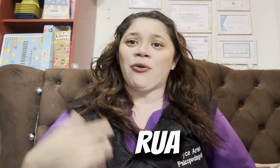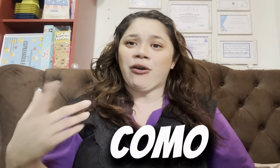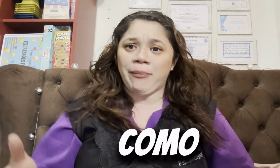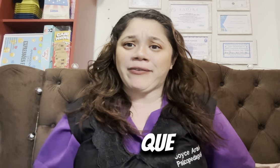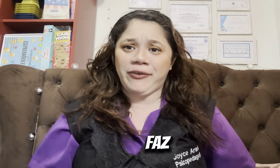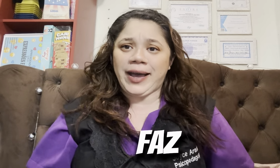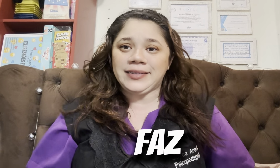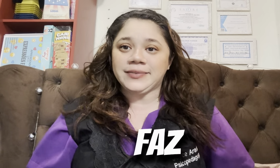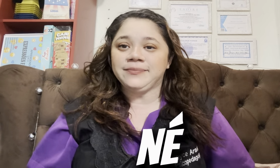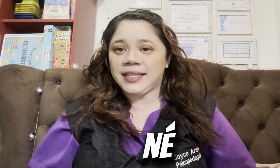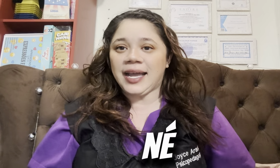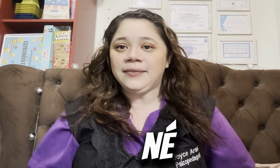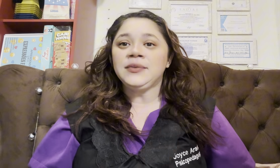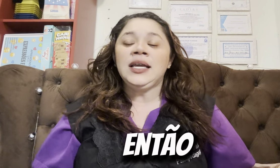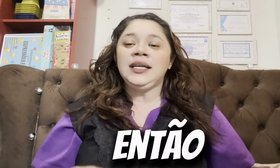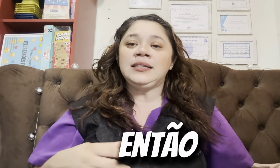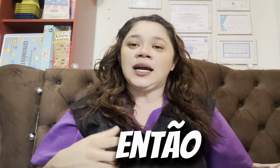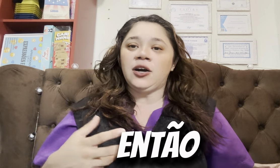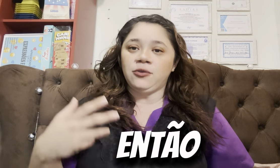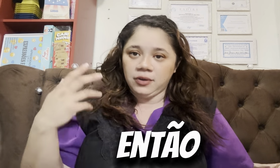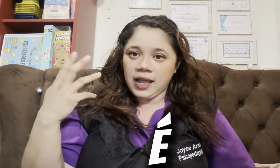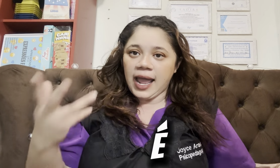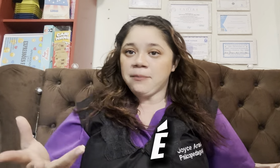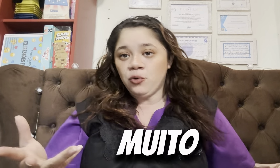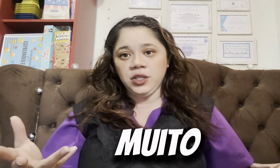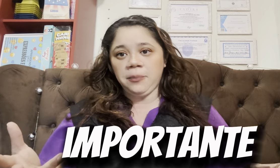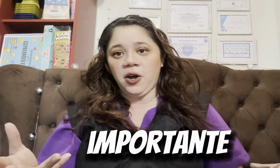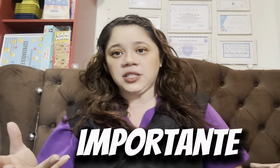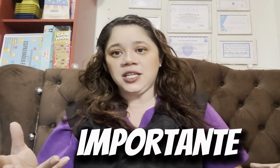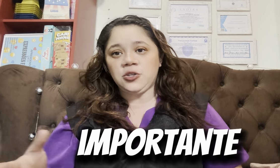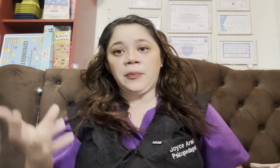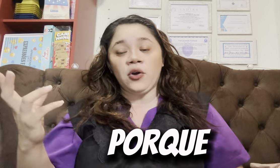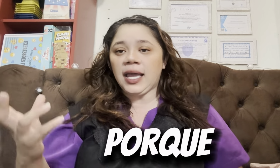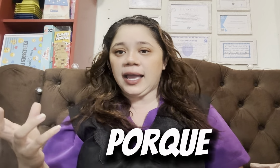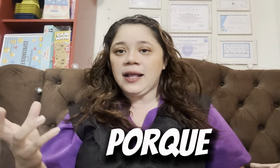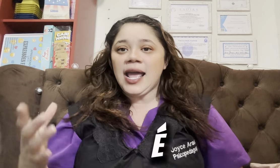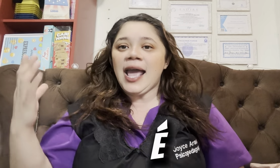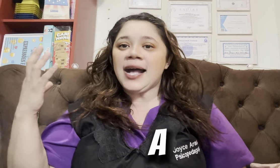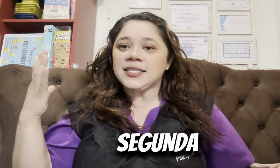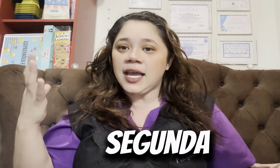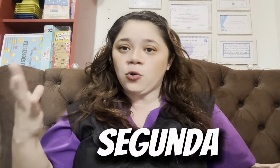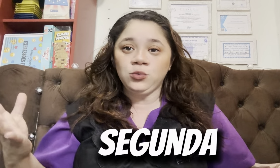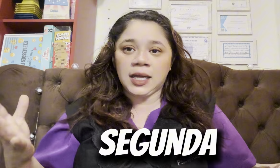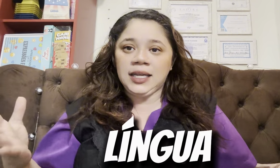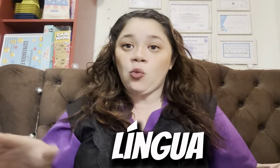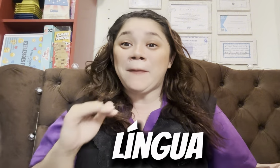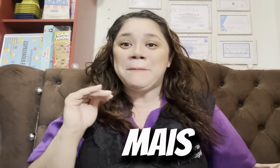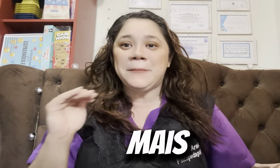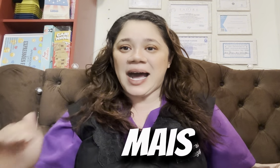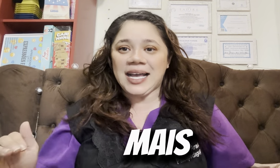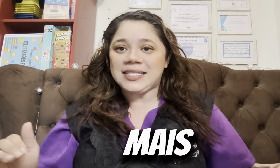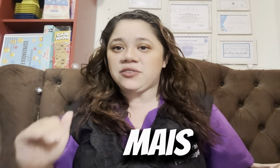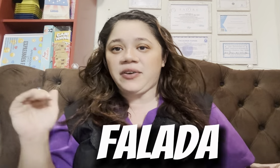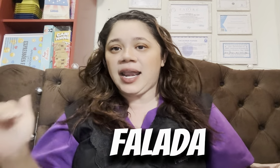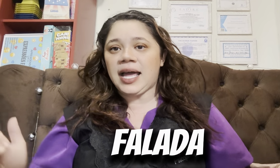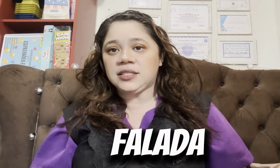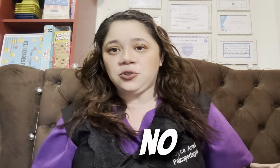como é que faz, né? Então, é muito importante, porque é a segunda língua mais falada no